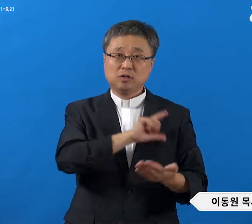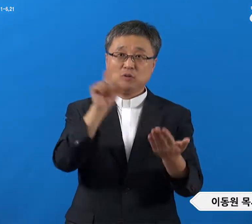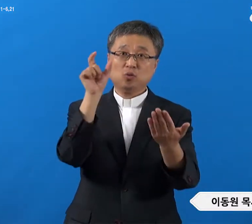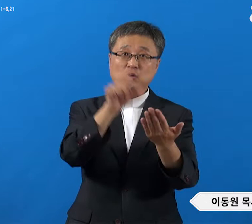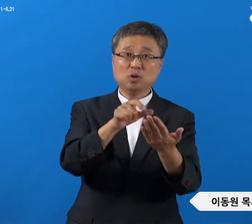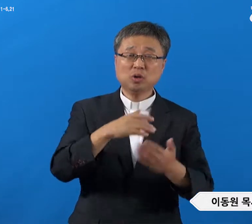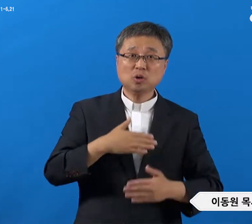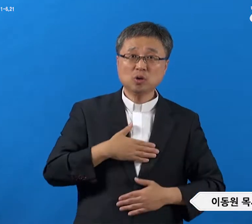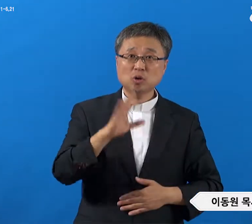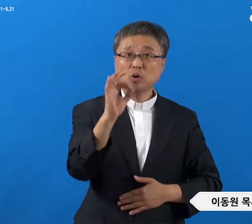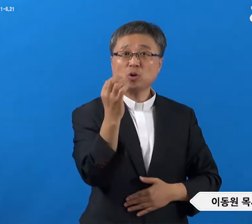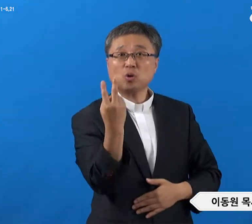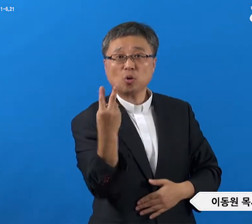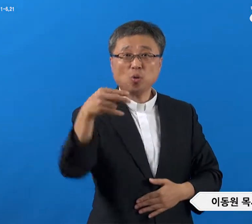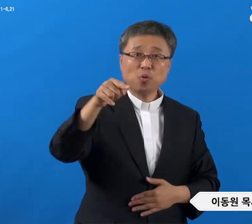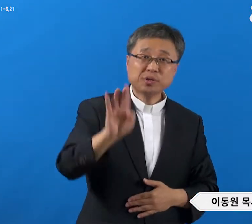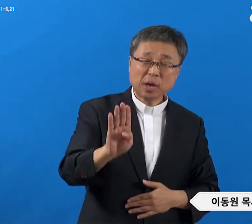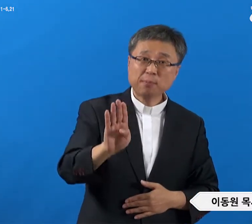순간에